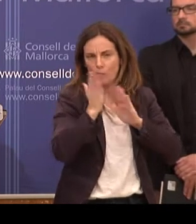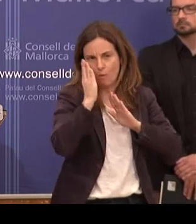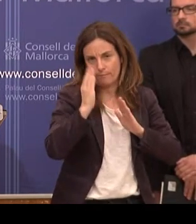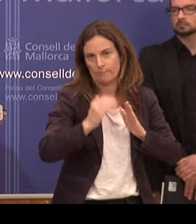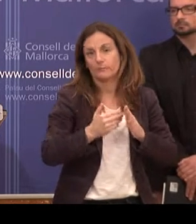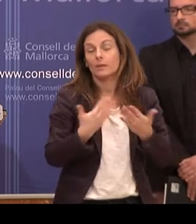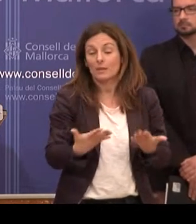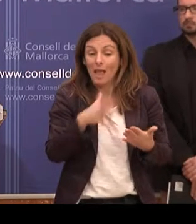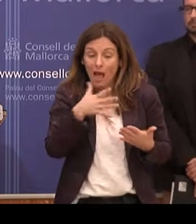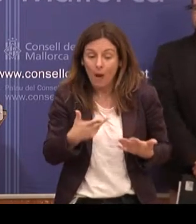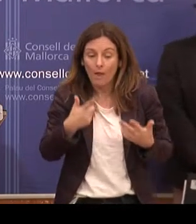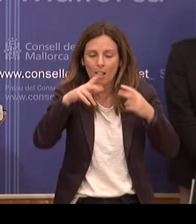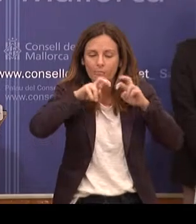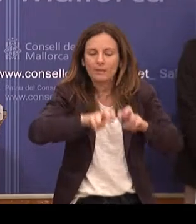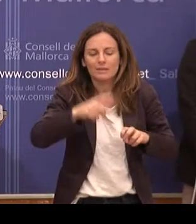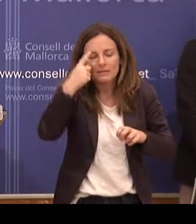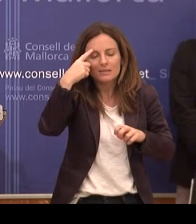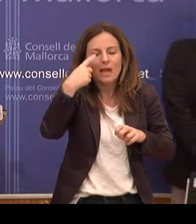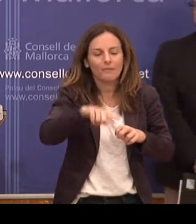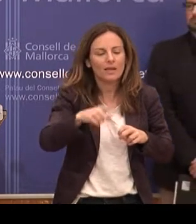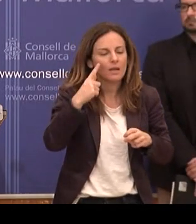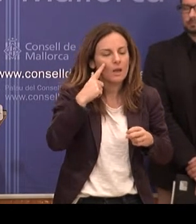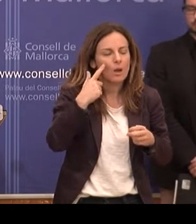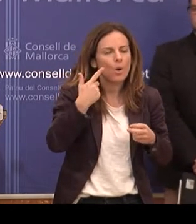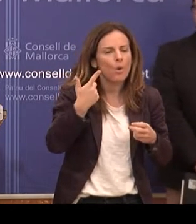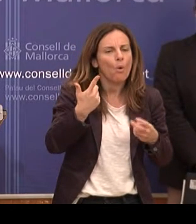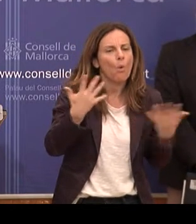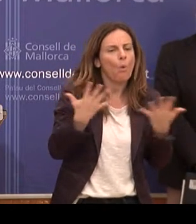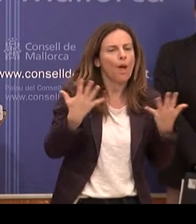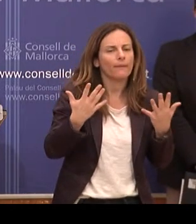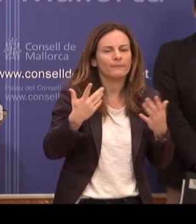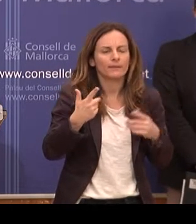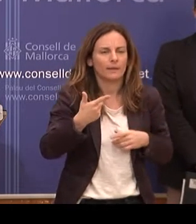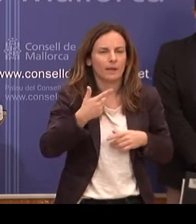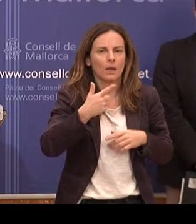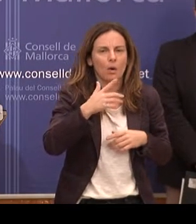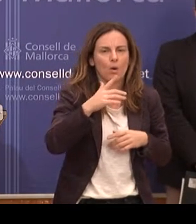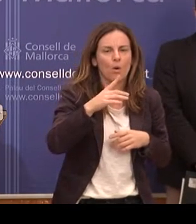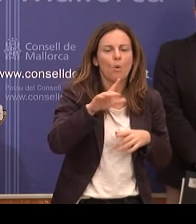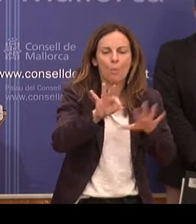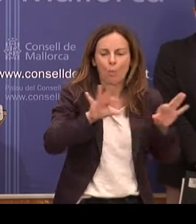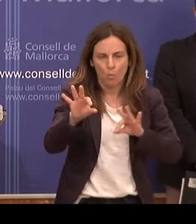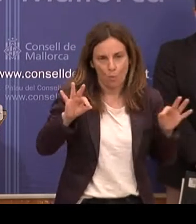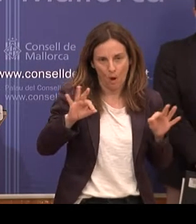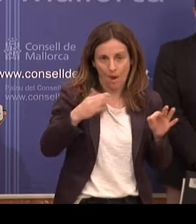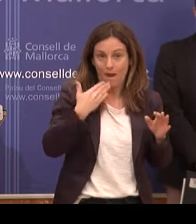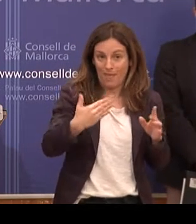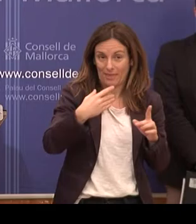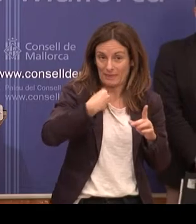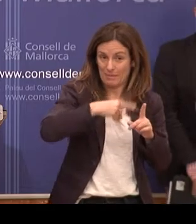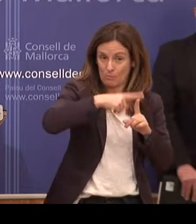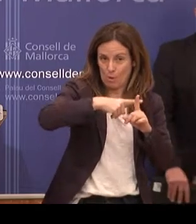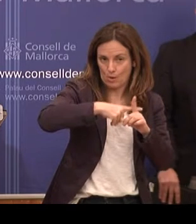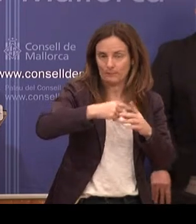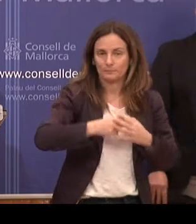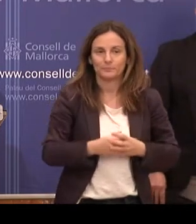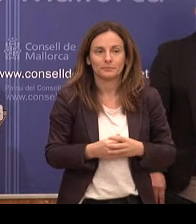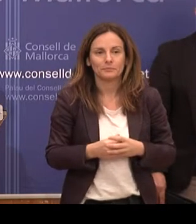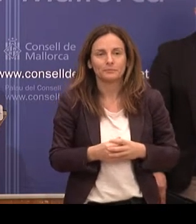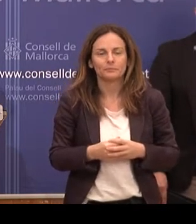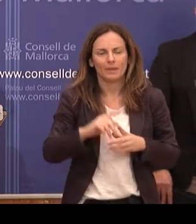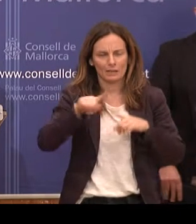correcta a tots els ajuntaments. L'Agència va aprovar, quan es va posar en marxa, un índex